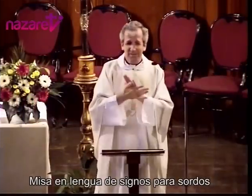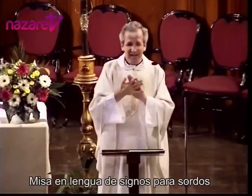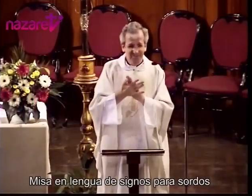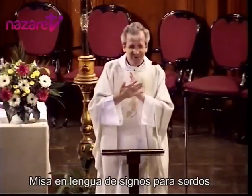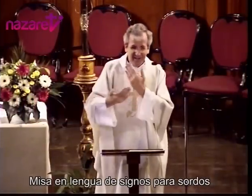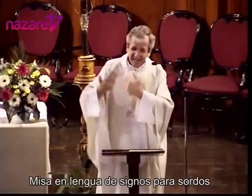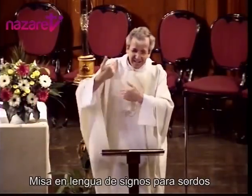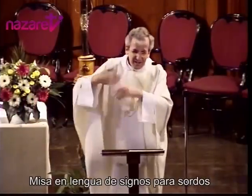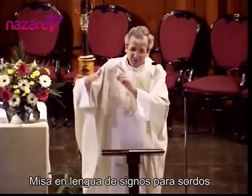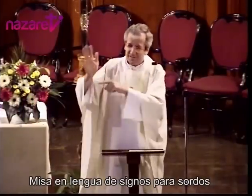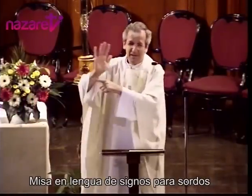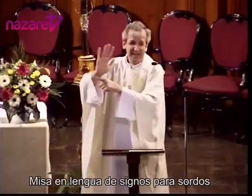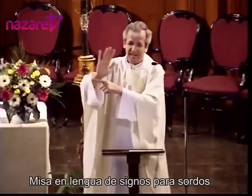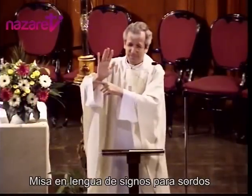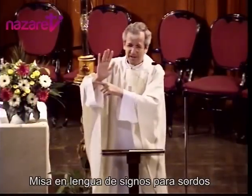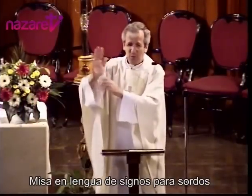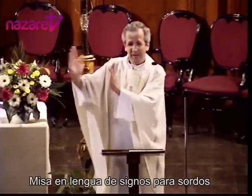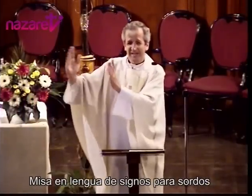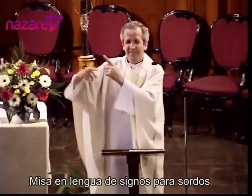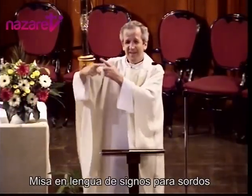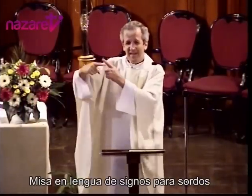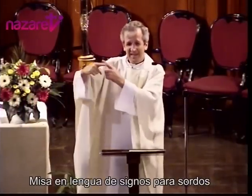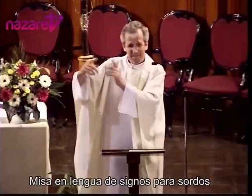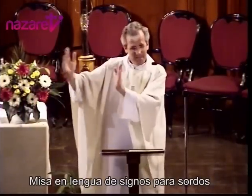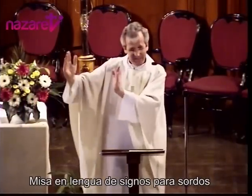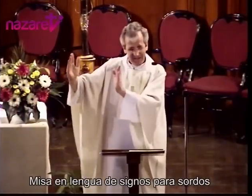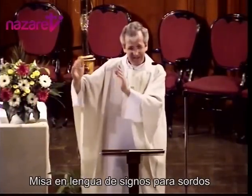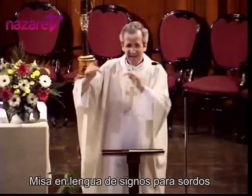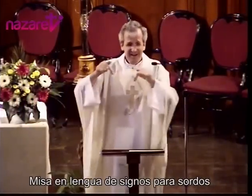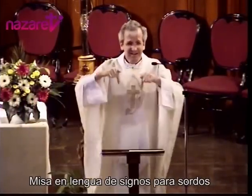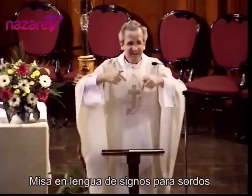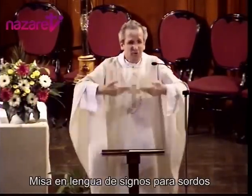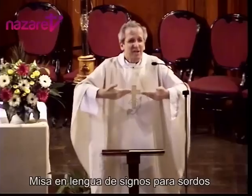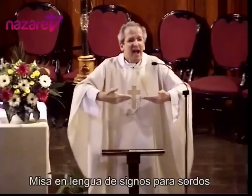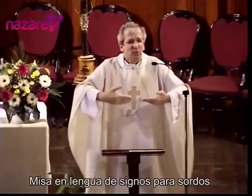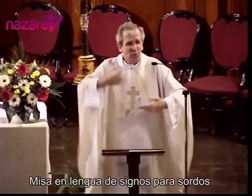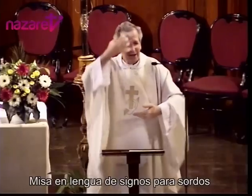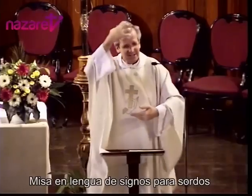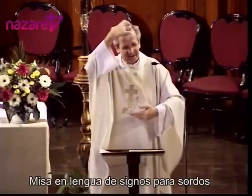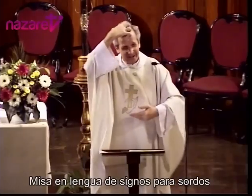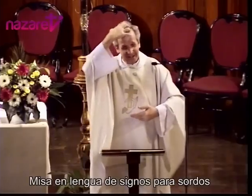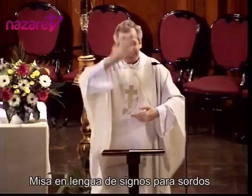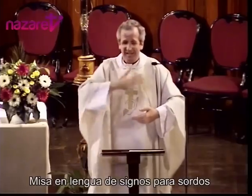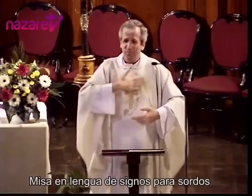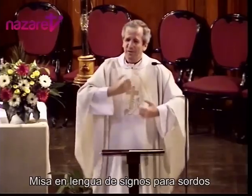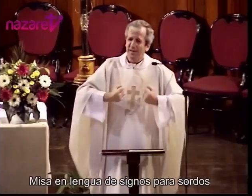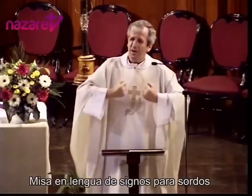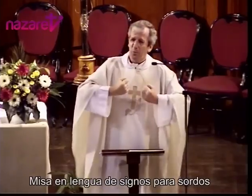hablando ni de las películas de la edad media, ni de los actuales reyes que pueden tener un